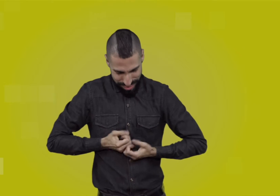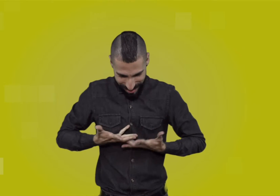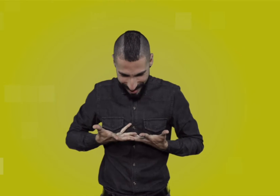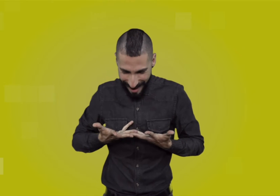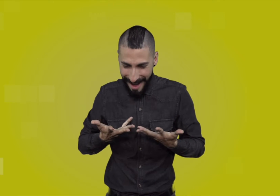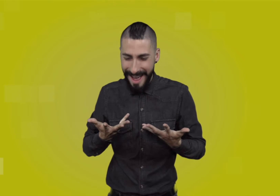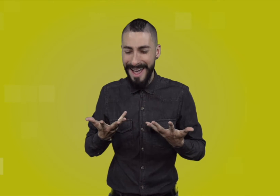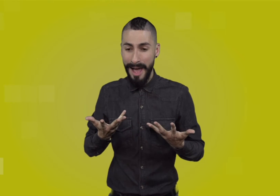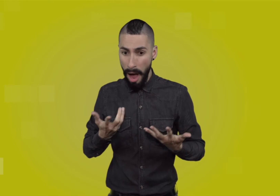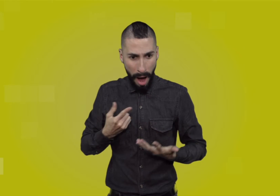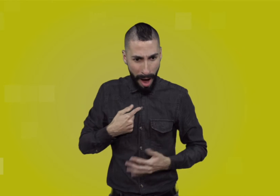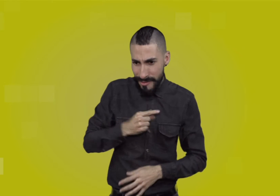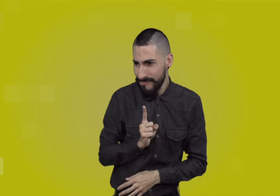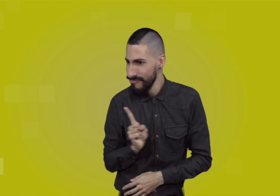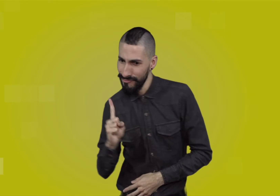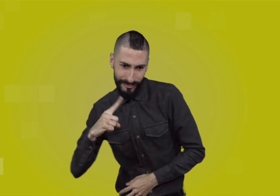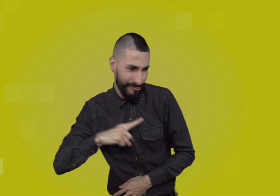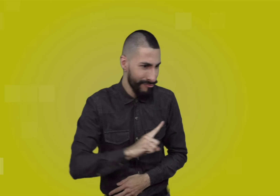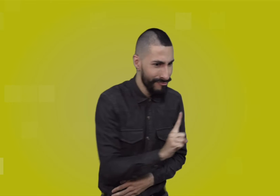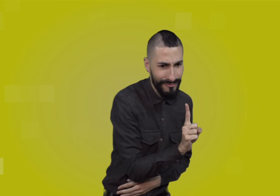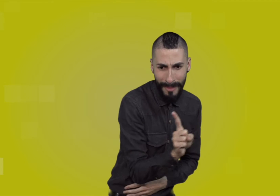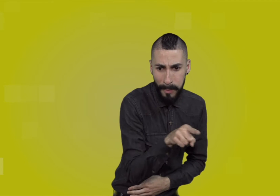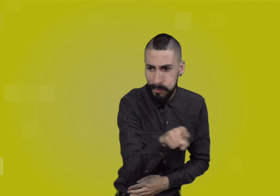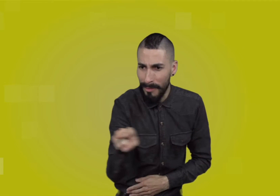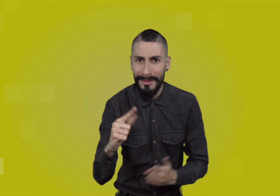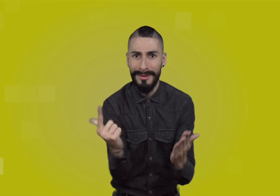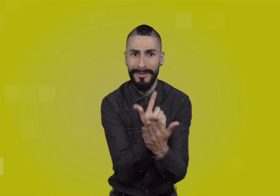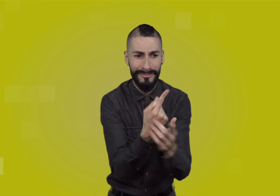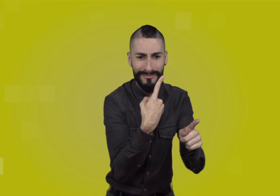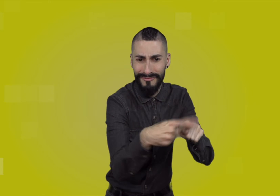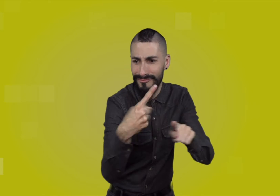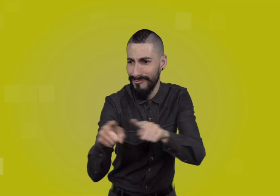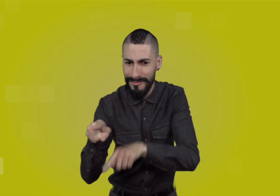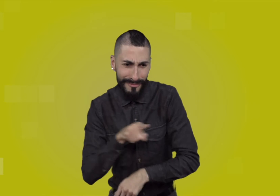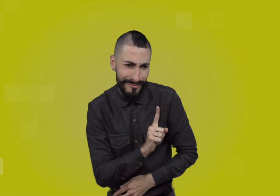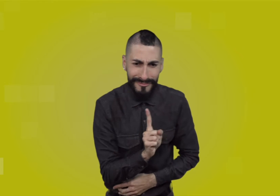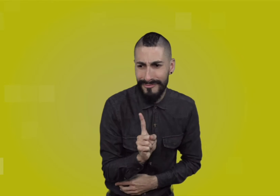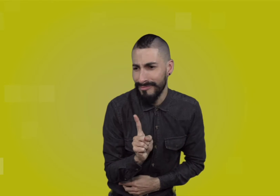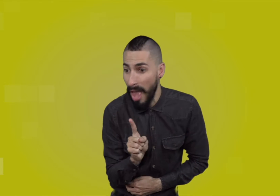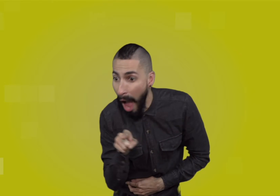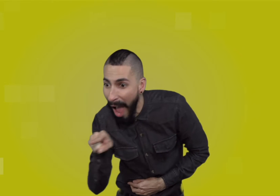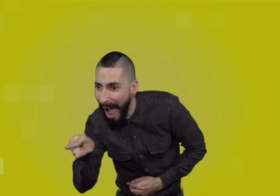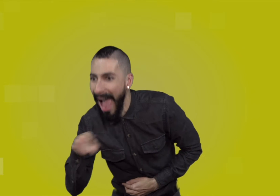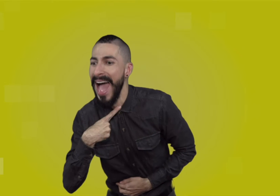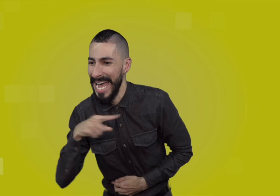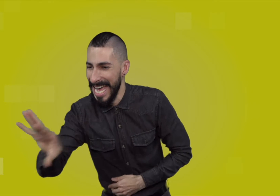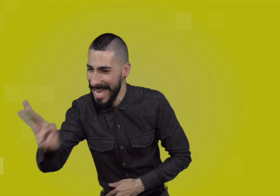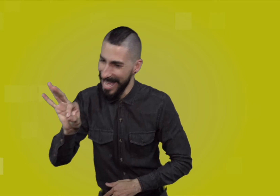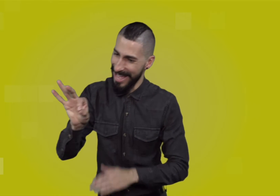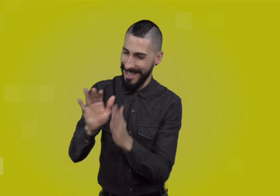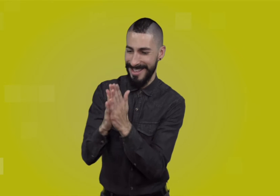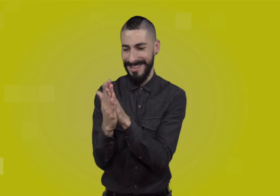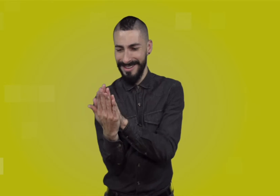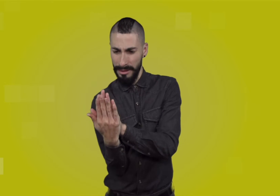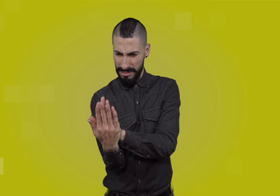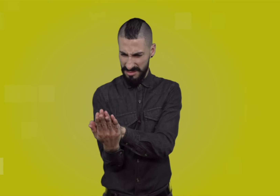niños vayan apropiando estos lenguajes y sean ellos mismos quienes cuenten sus propias historias con los recursos didácticos que